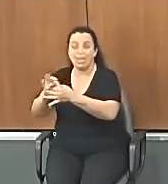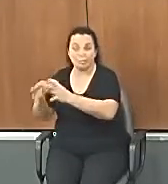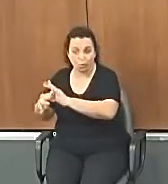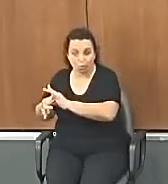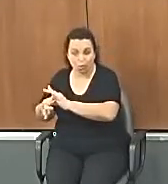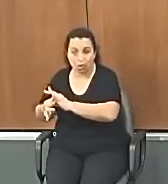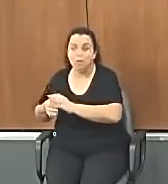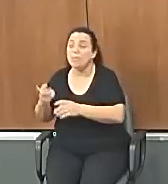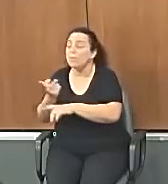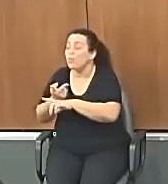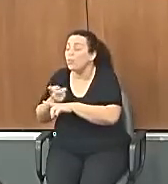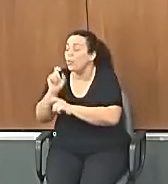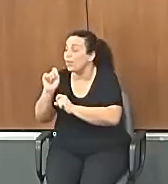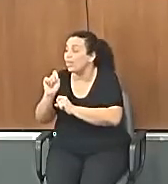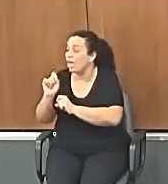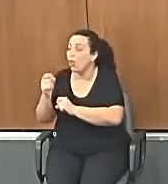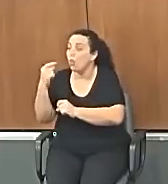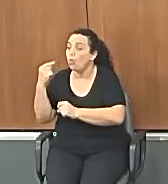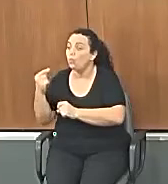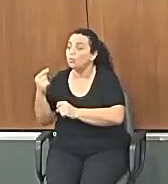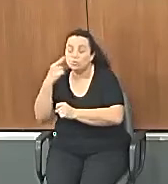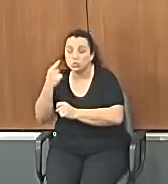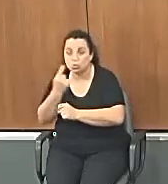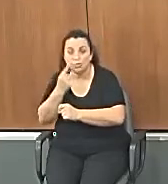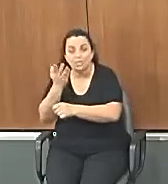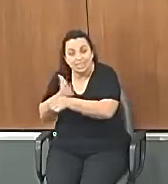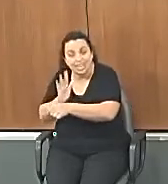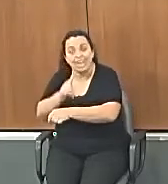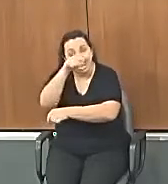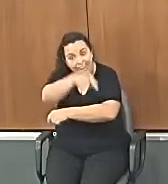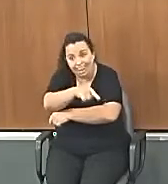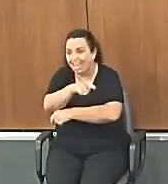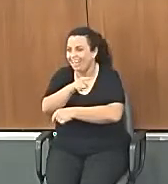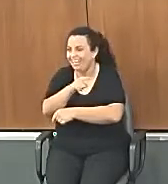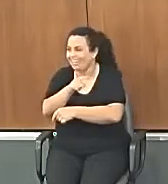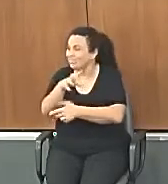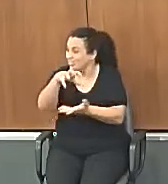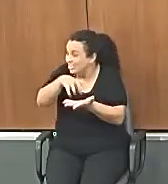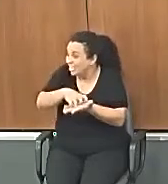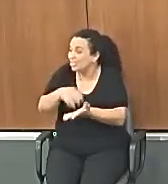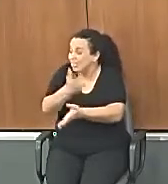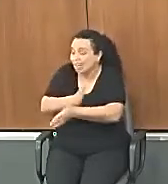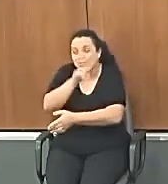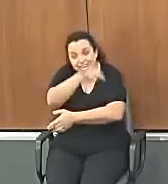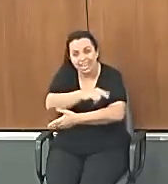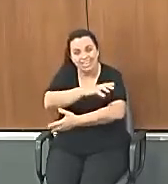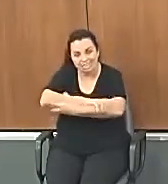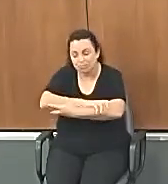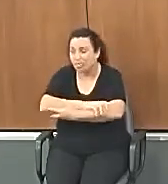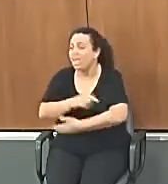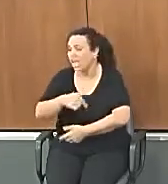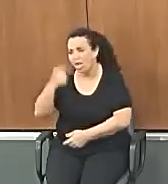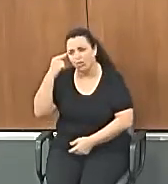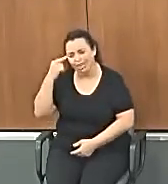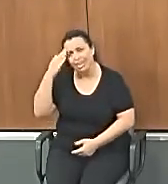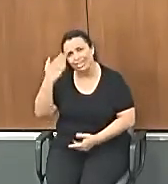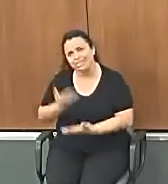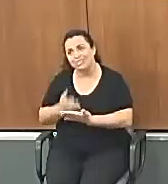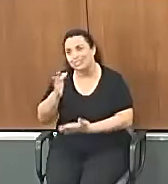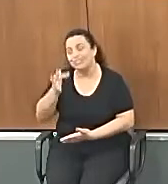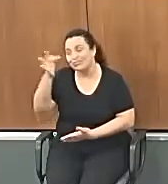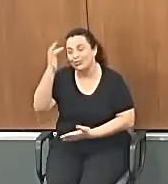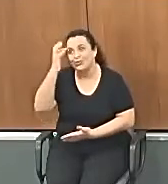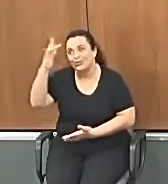treinamento para as upp da comunidade surda de minas gerais eu tenho certeza que esse sonho ainda será realizado como tantos outros